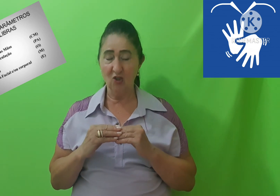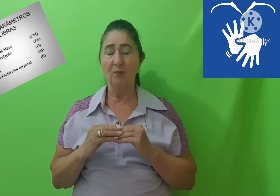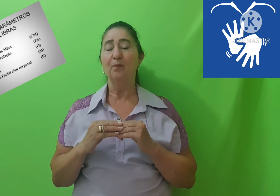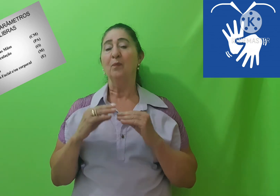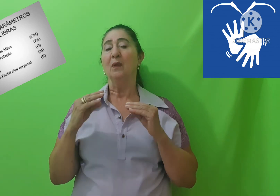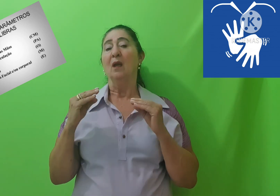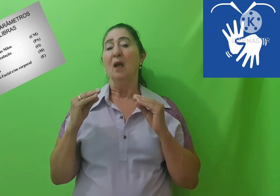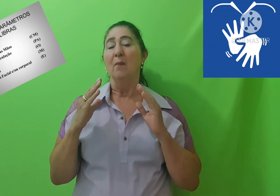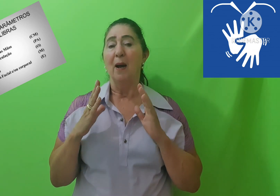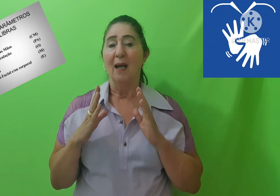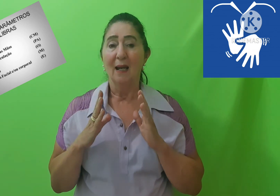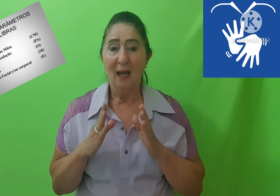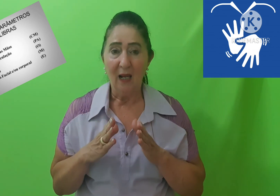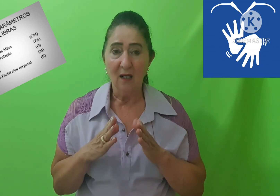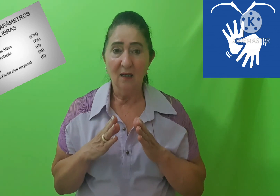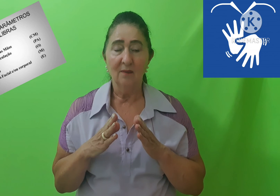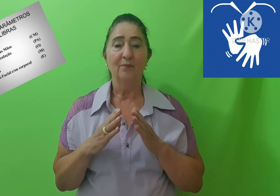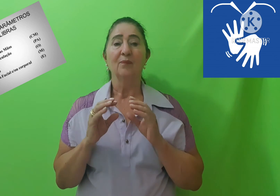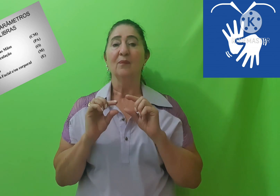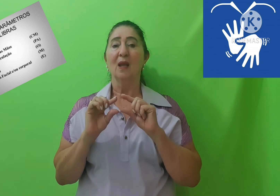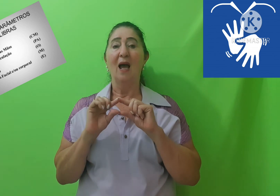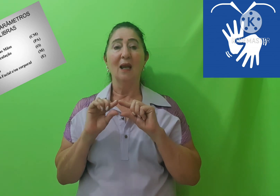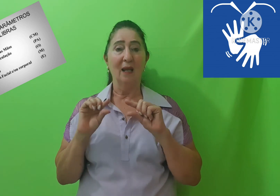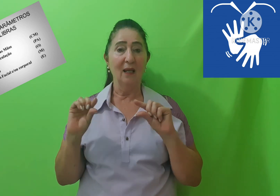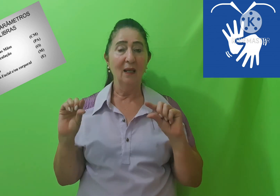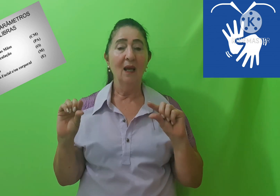aproveite para ler a Lei